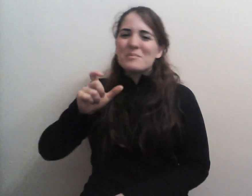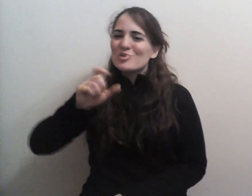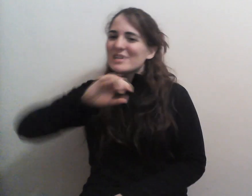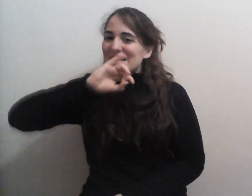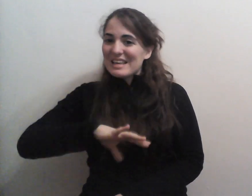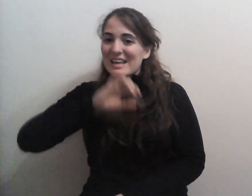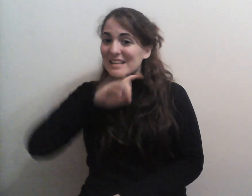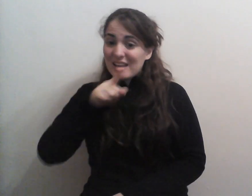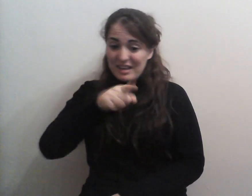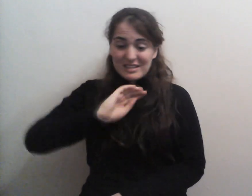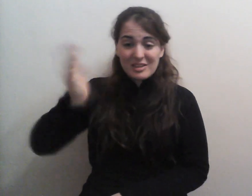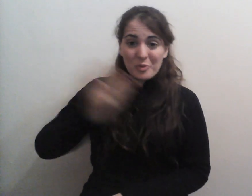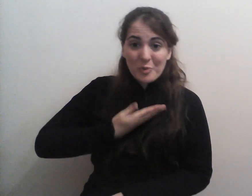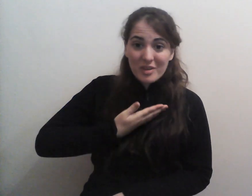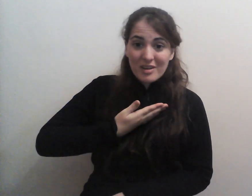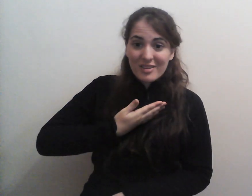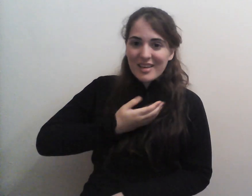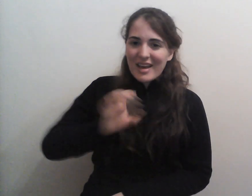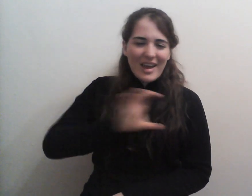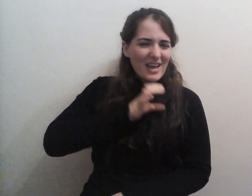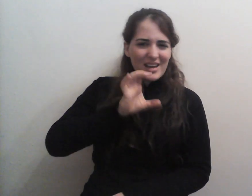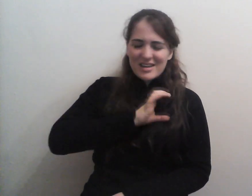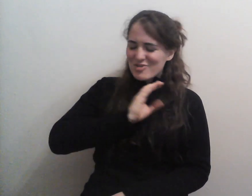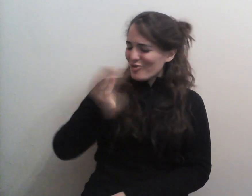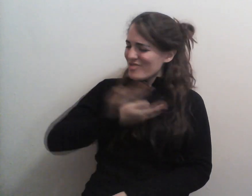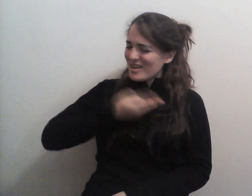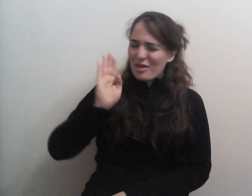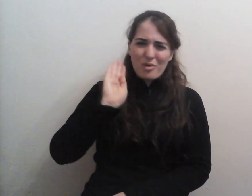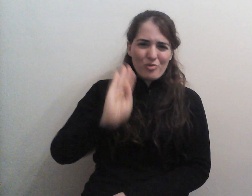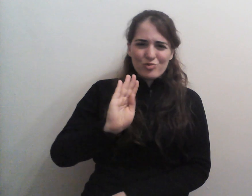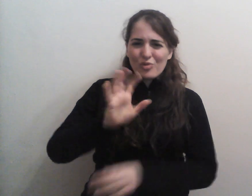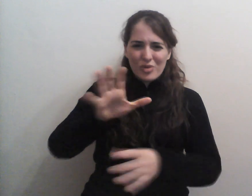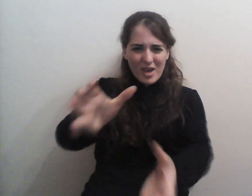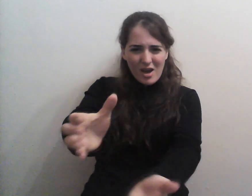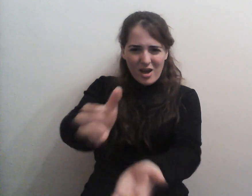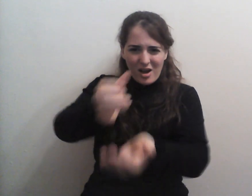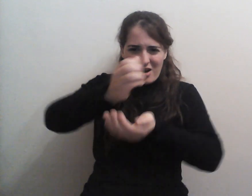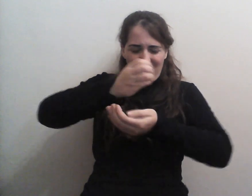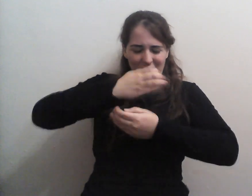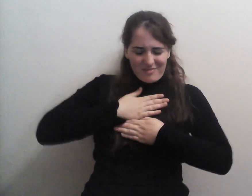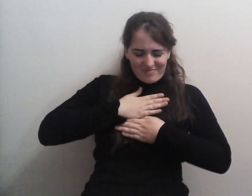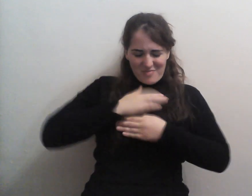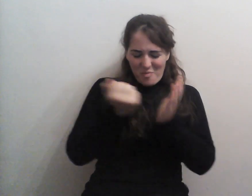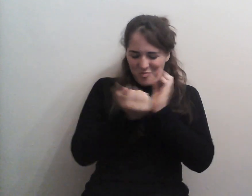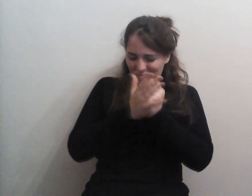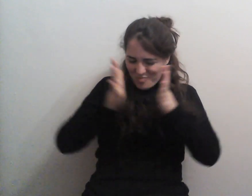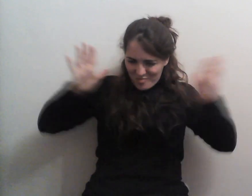murió. Él llevó tu condenación a la tumba. Ahora eres libre de Él. Tienes vida, vida en abundancia,